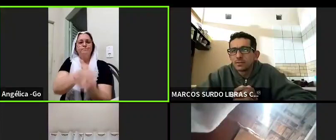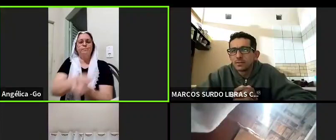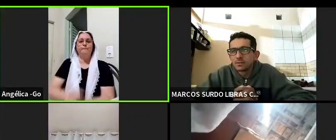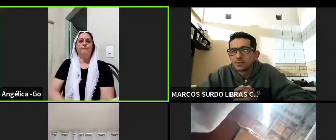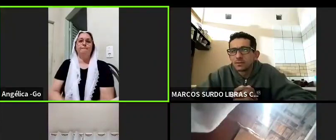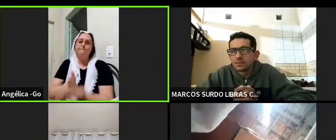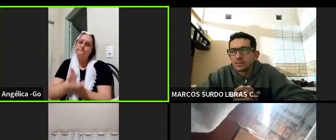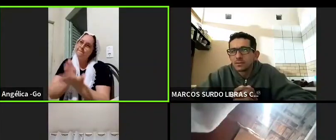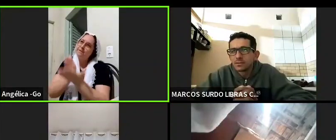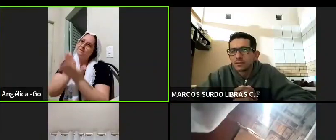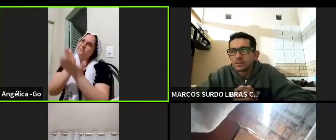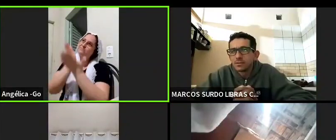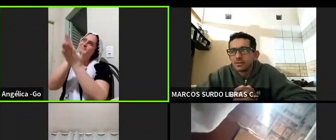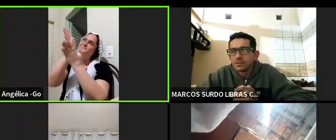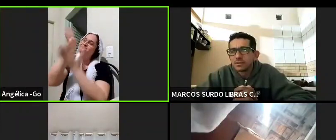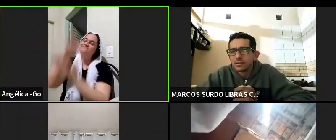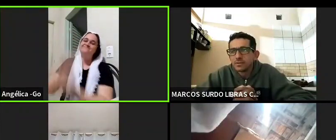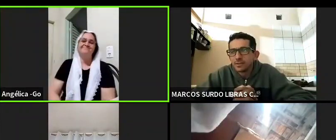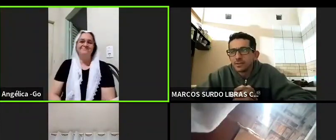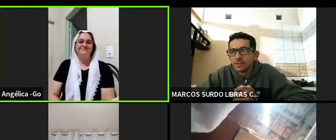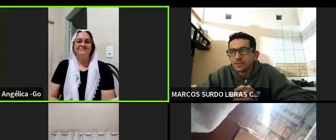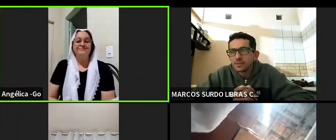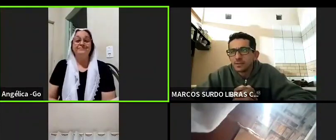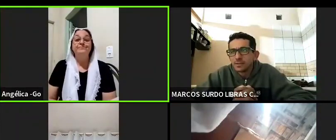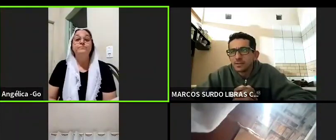Porque aonde você entrar,